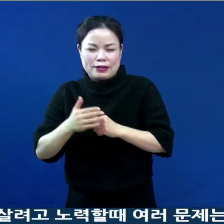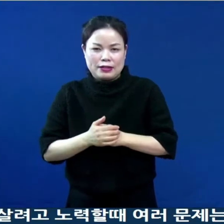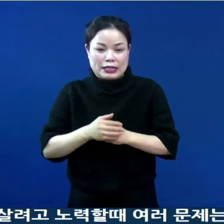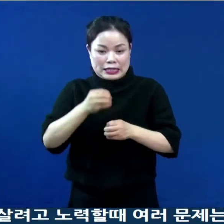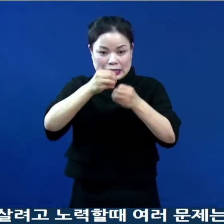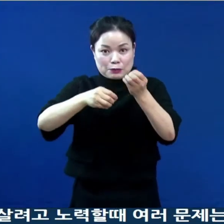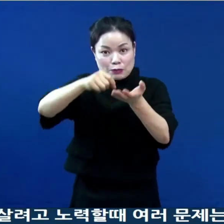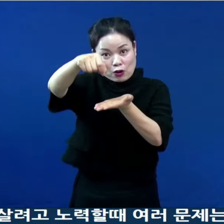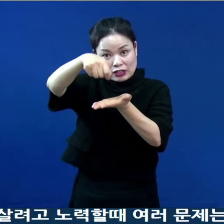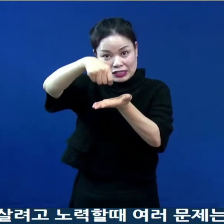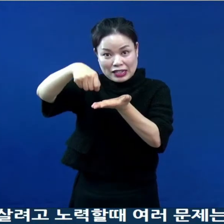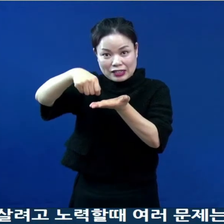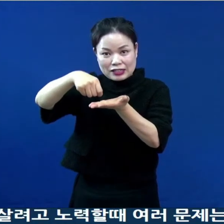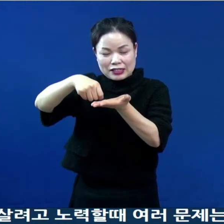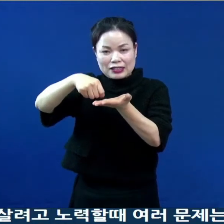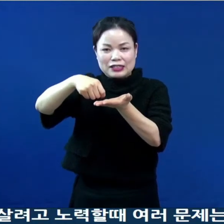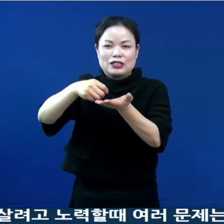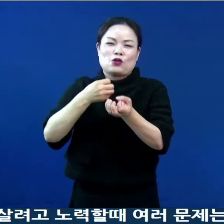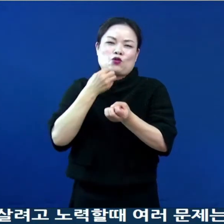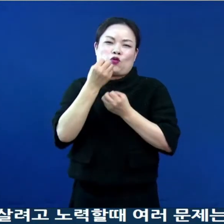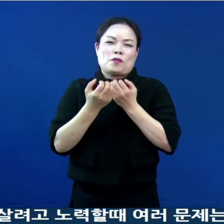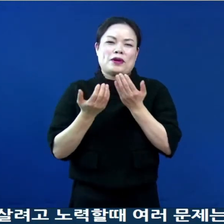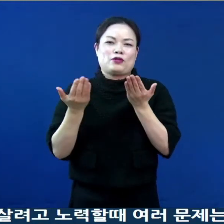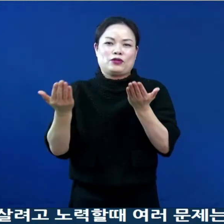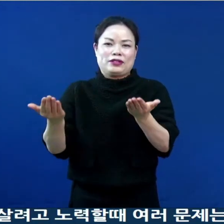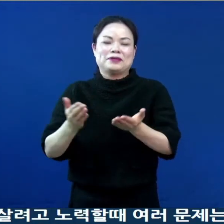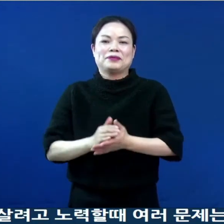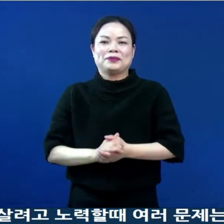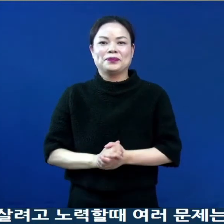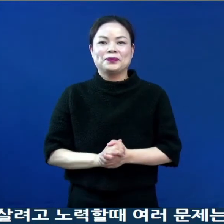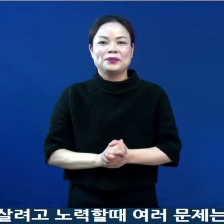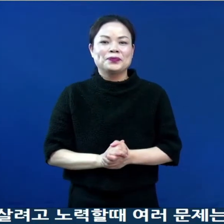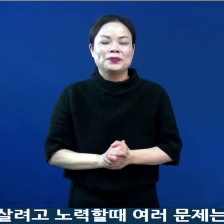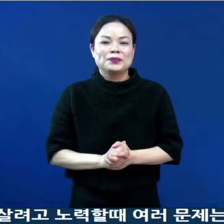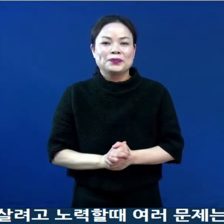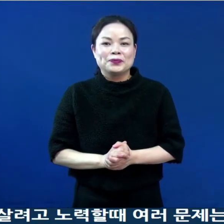이렇게 고백을 하고 있는 것입니다.